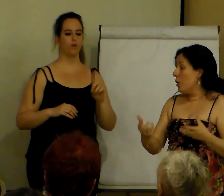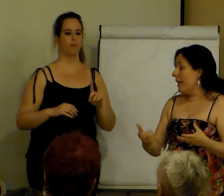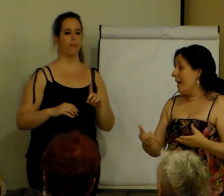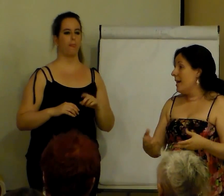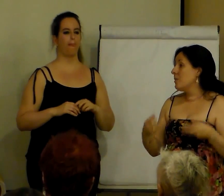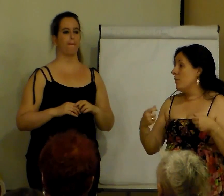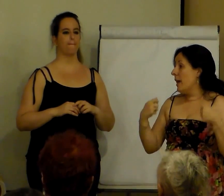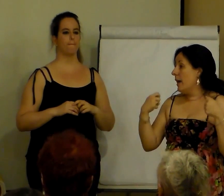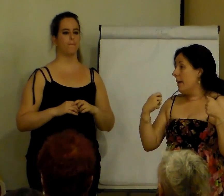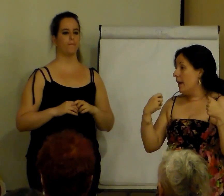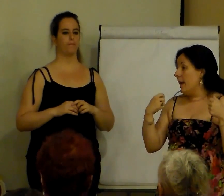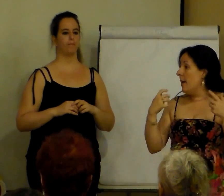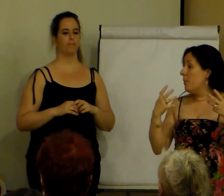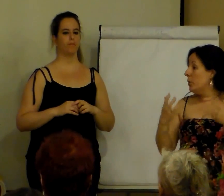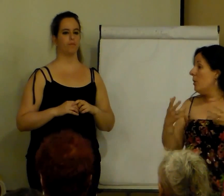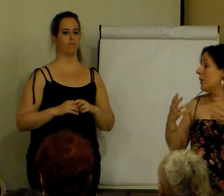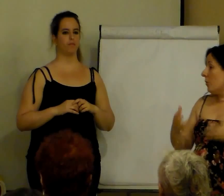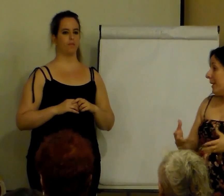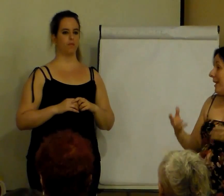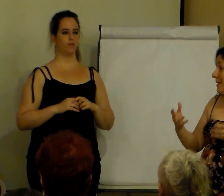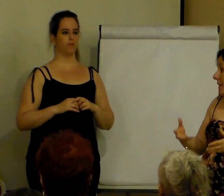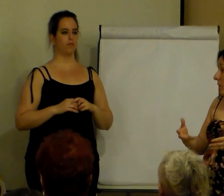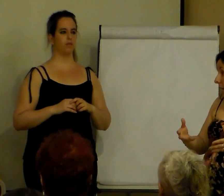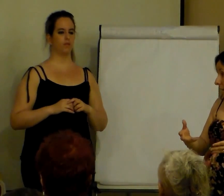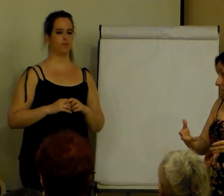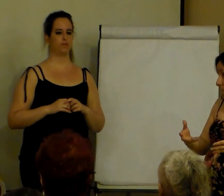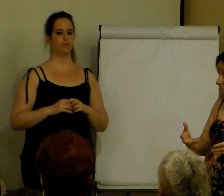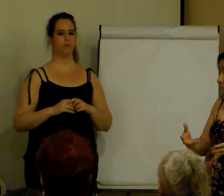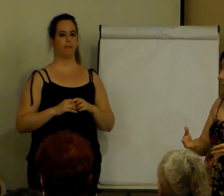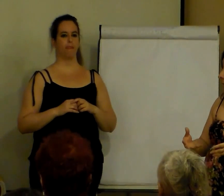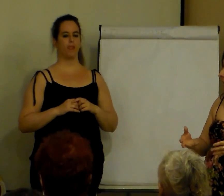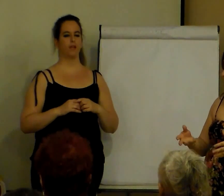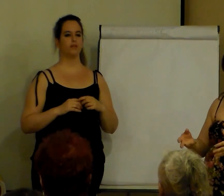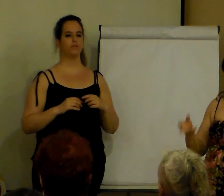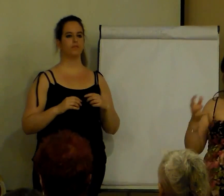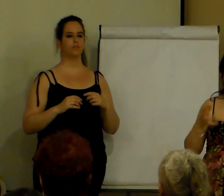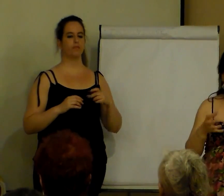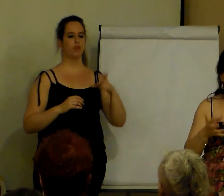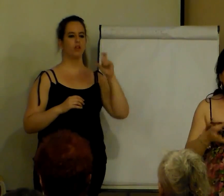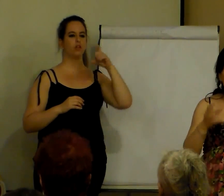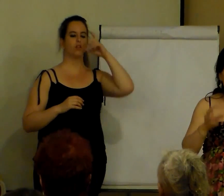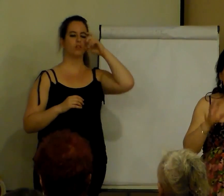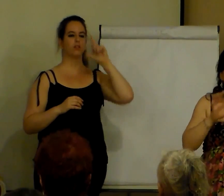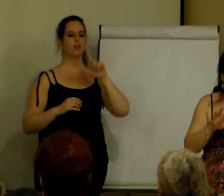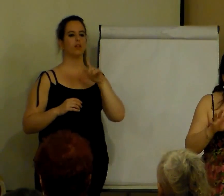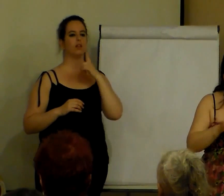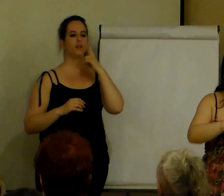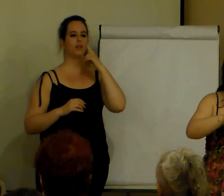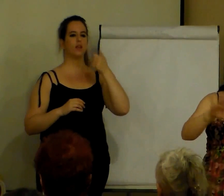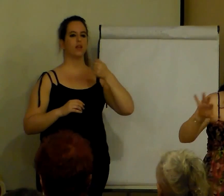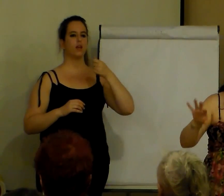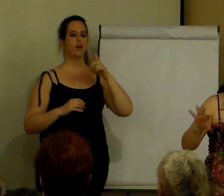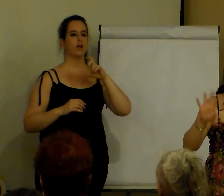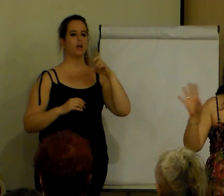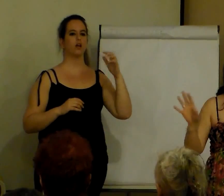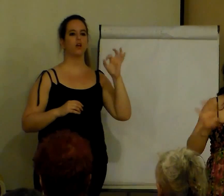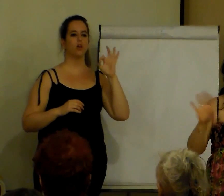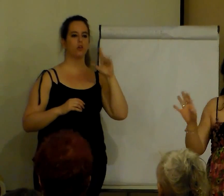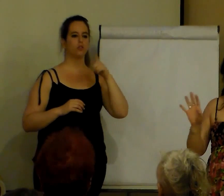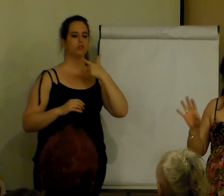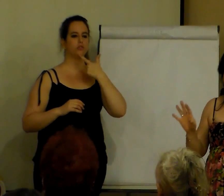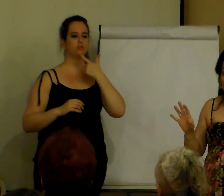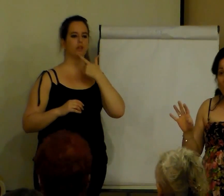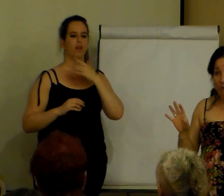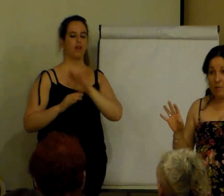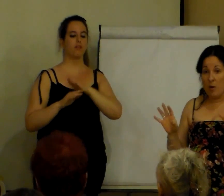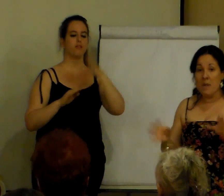declarada, lo que da es una espondiloartropatía seronegativa relacionada con la enfermedad intestinal crónica, que es otra enfermedad que